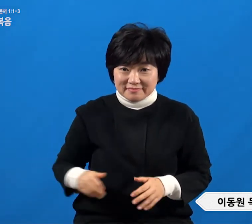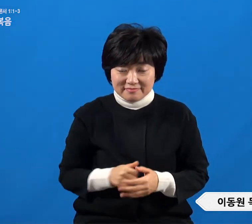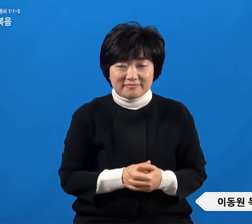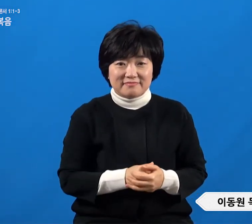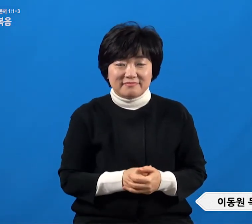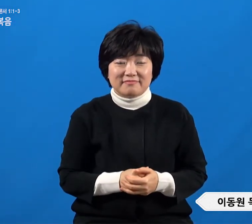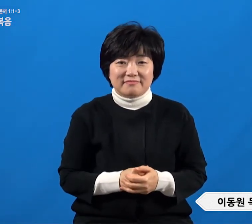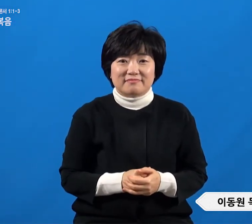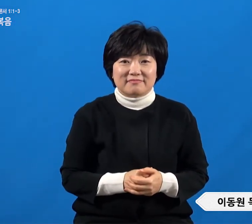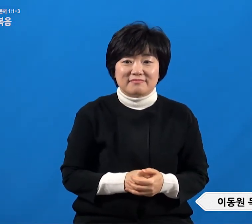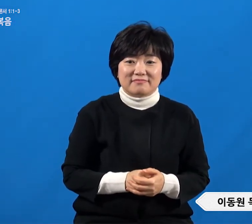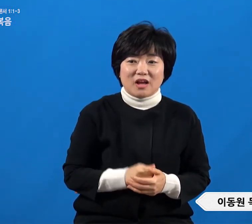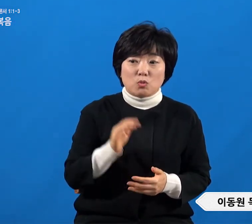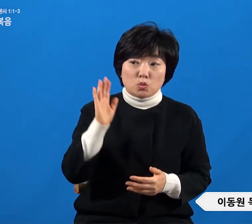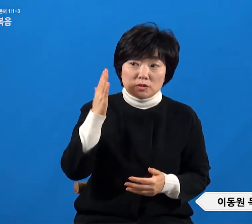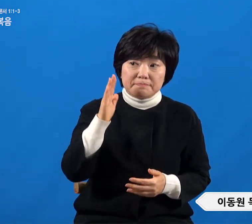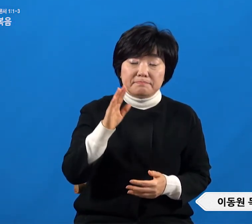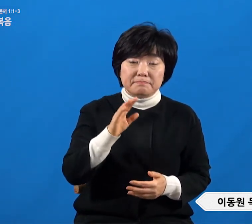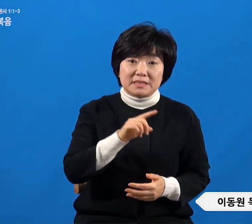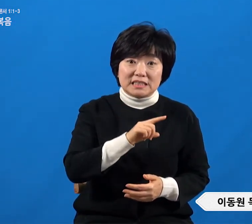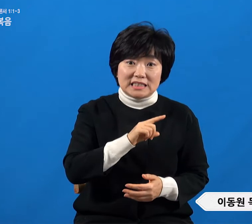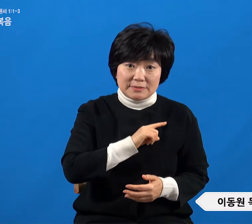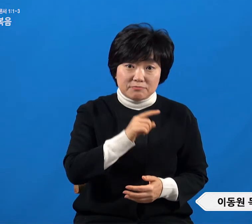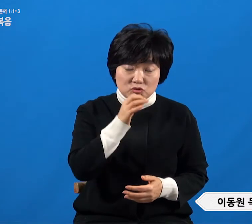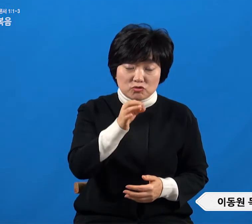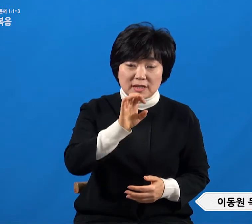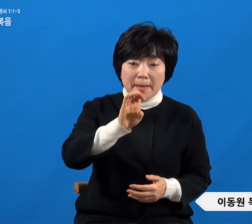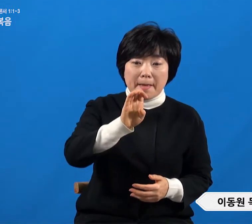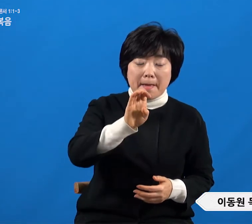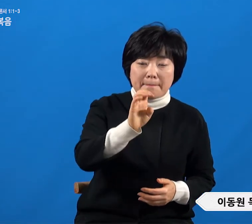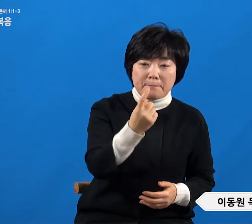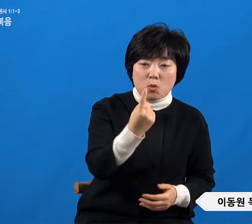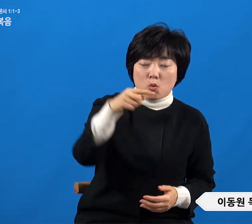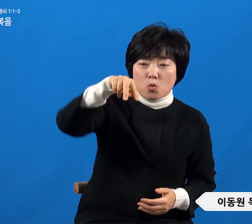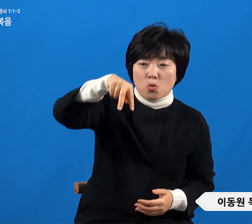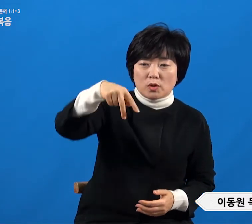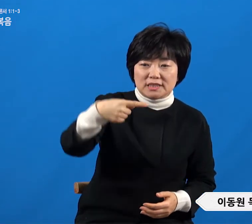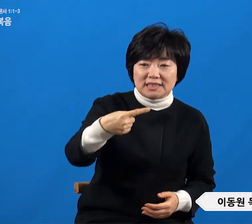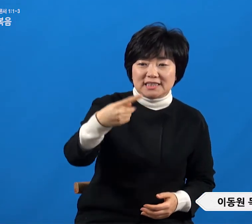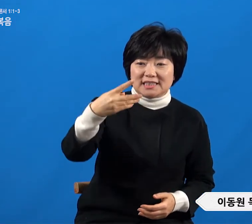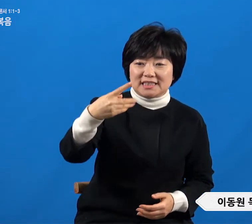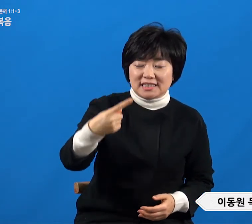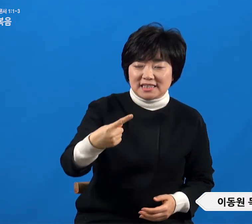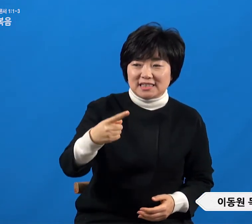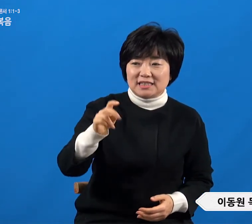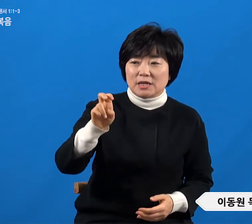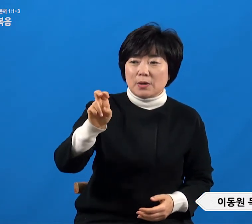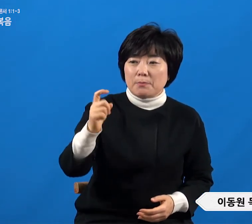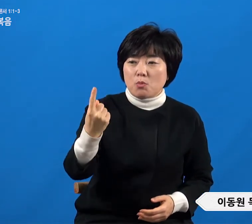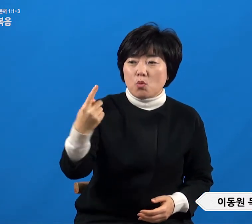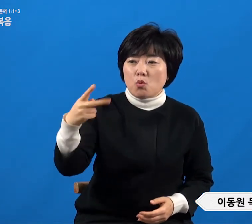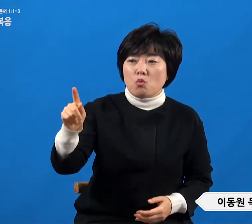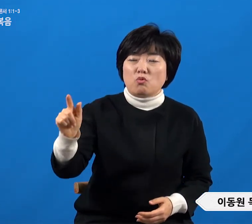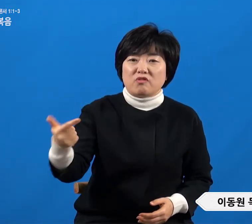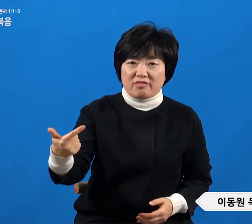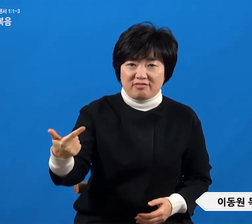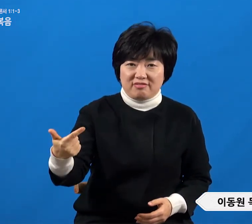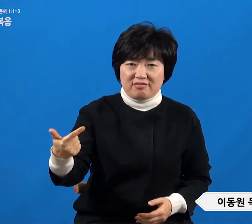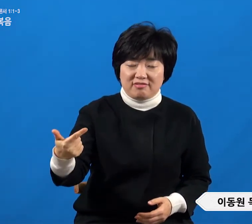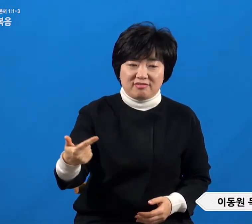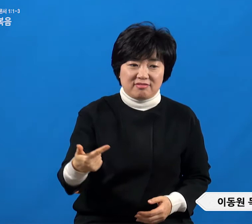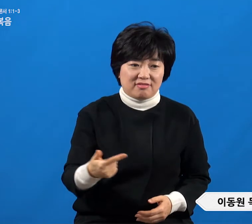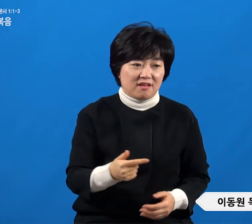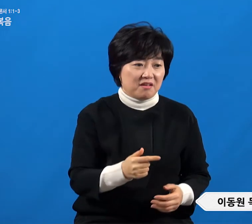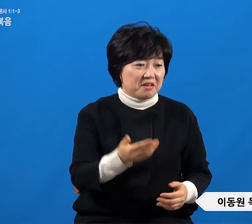시대를 우리는 포스트 모던 시대라고 부릅니다. 이 시대를 특징짓는 두 개의 단어가 있다면 파괴와 해체입니다.